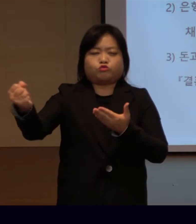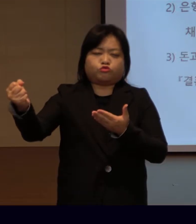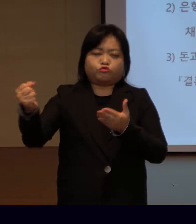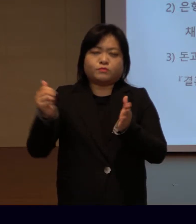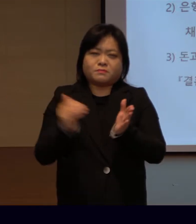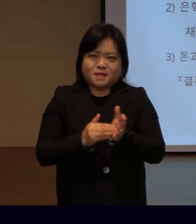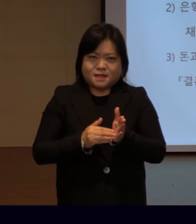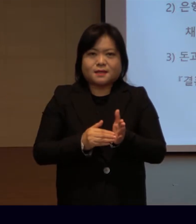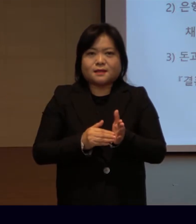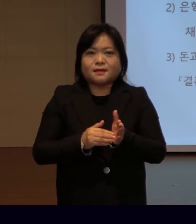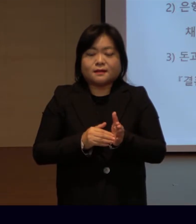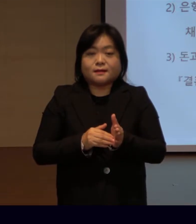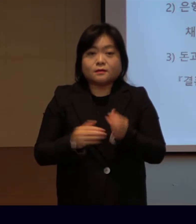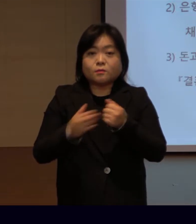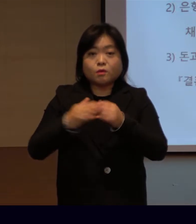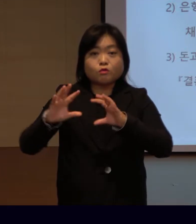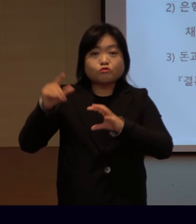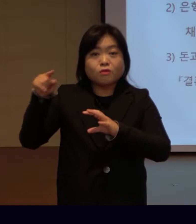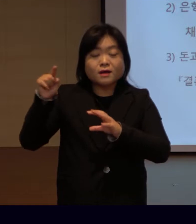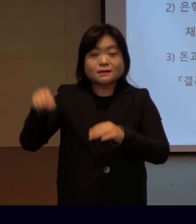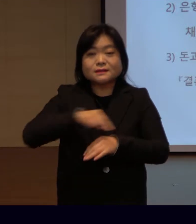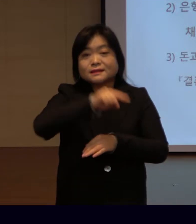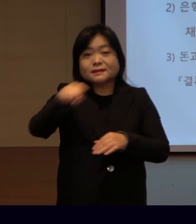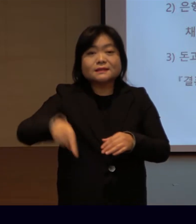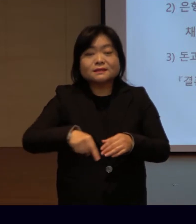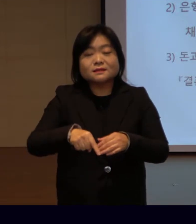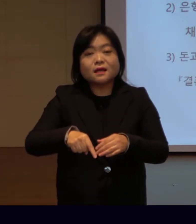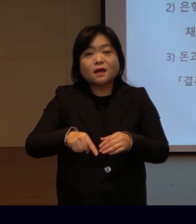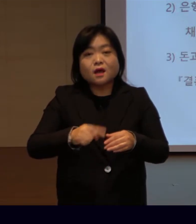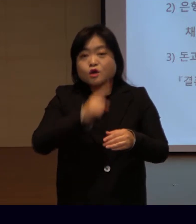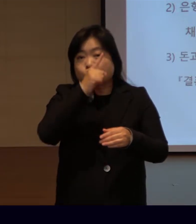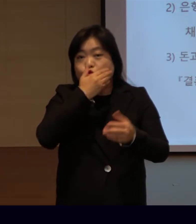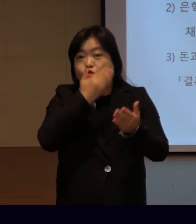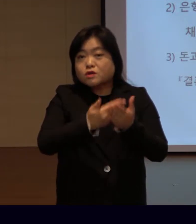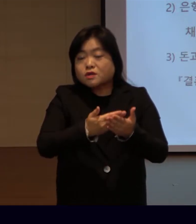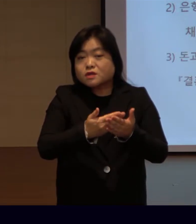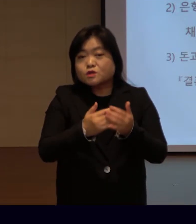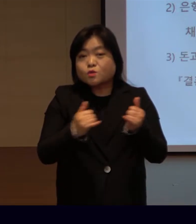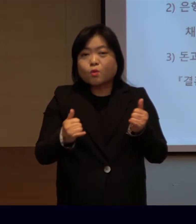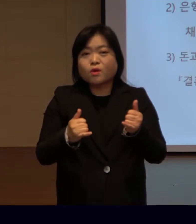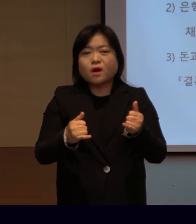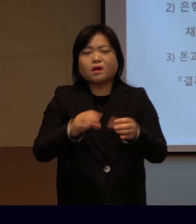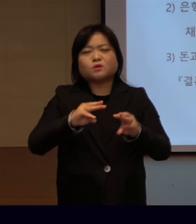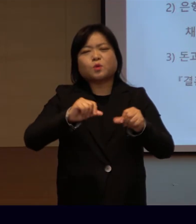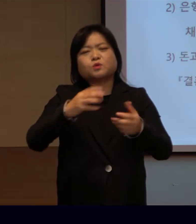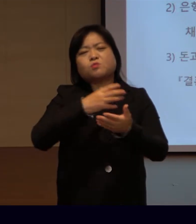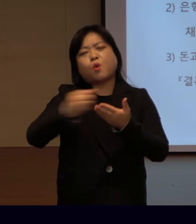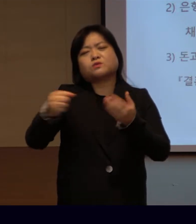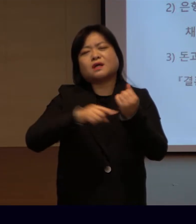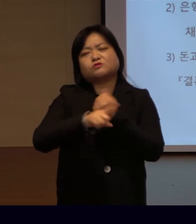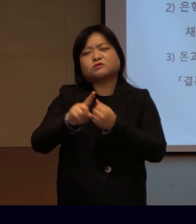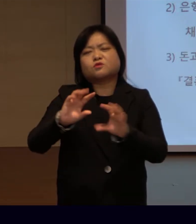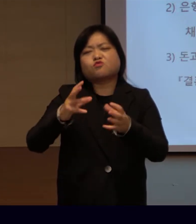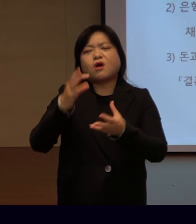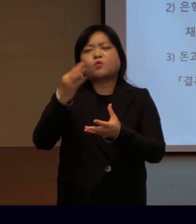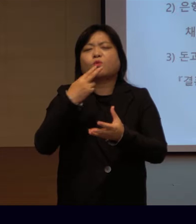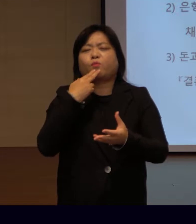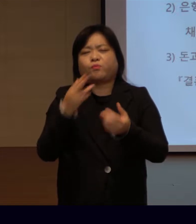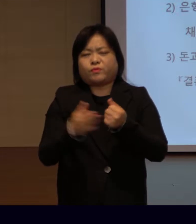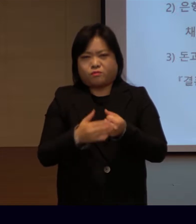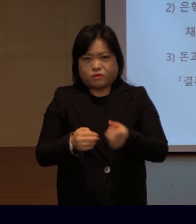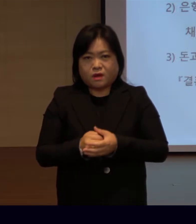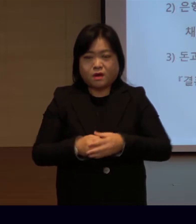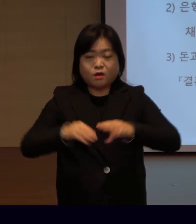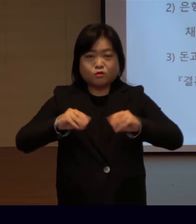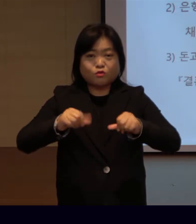겁니다. 그러면 국가에서는 왜 그들의 그 토지를 몰수했을까요? 돈이 없기 때문이죠. 그럼 국가가 돈